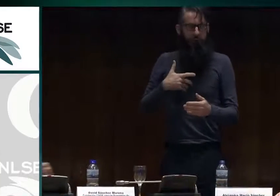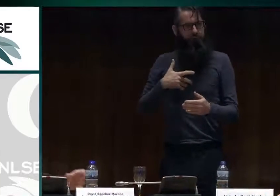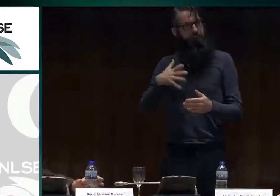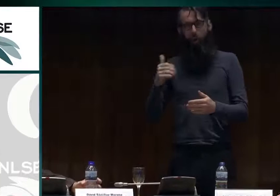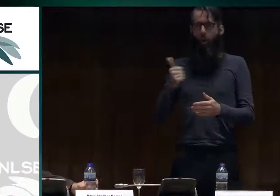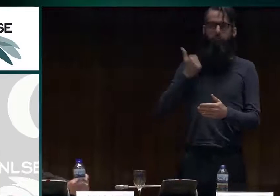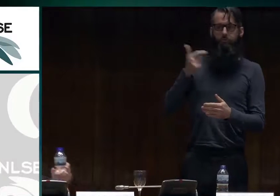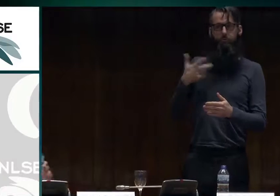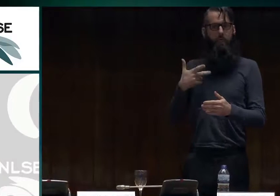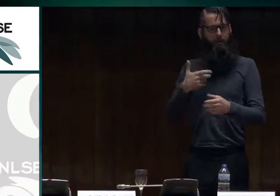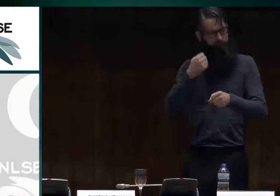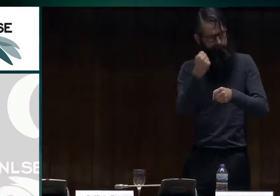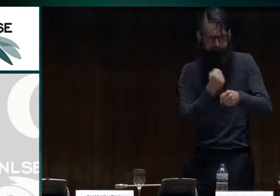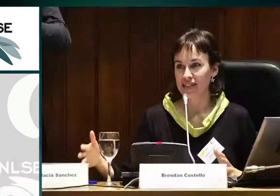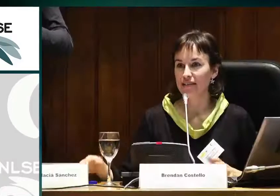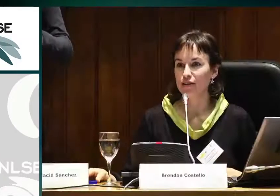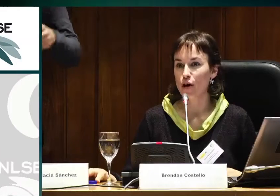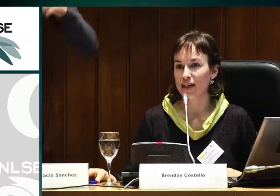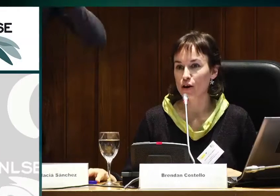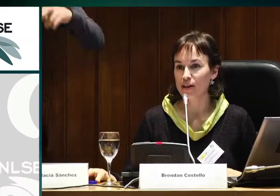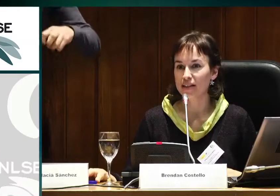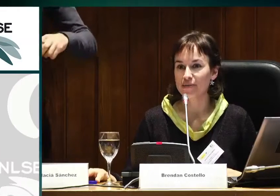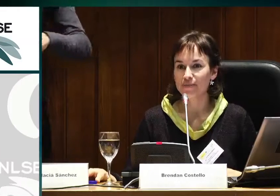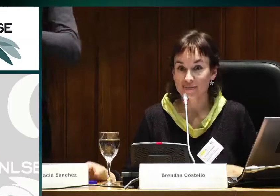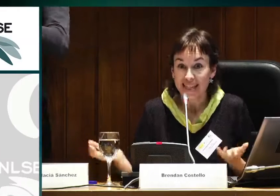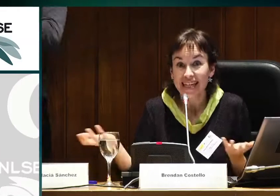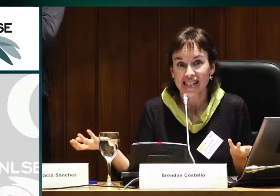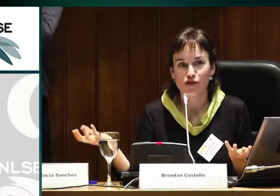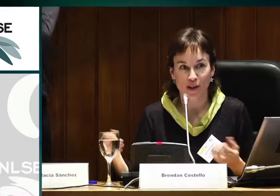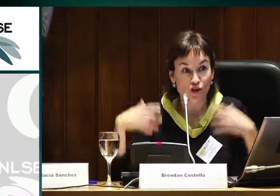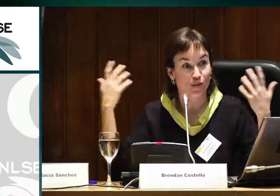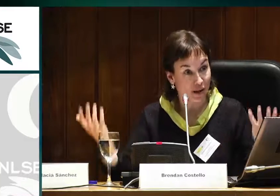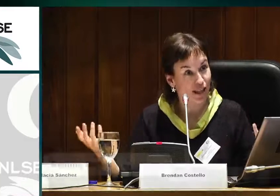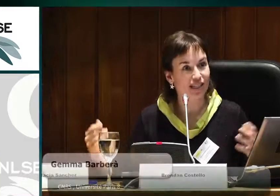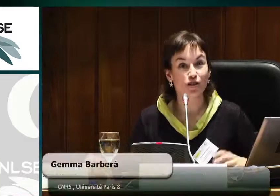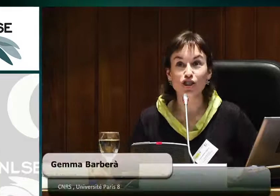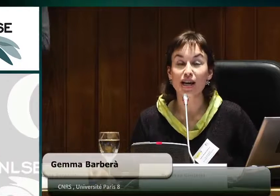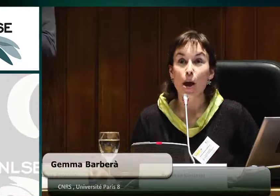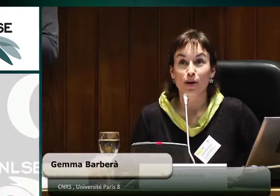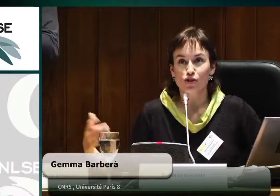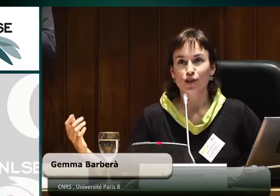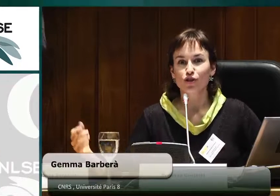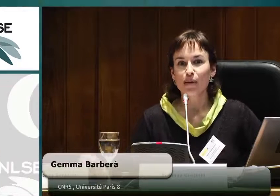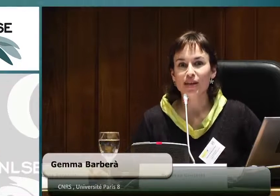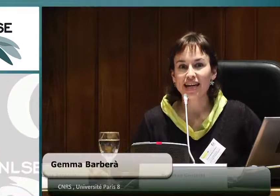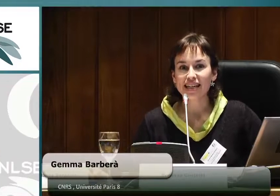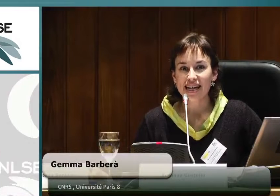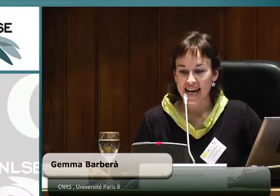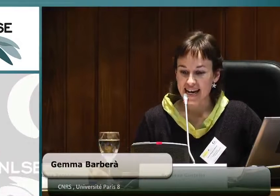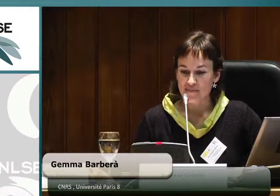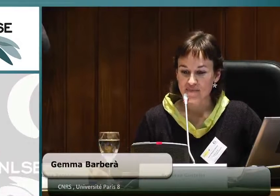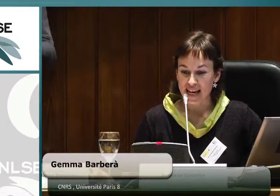de poder ver qué trabajos se están haciendo ahora actualmente en el Estado español sobre lengua de signos, pero sobre todo